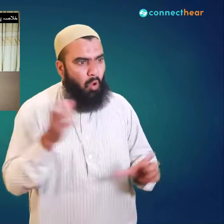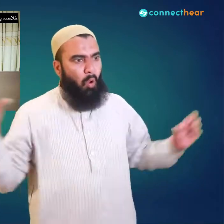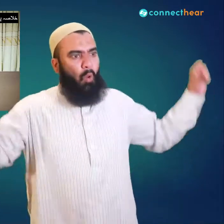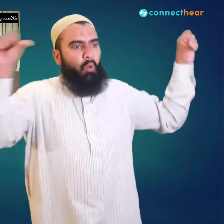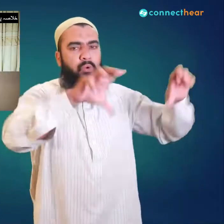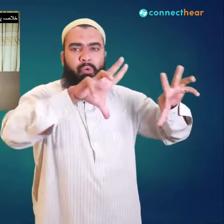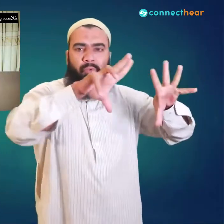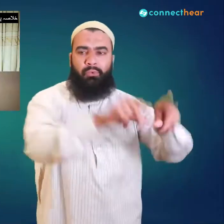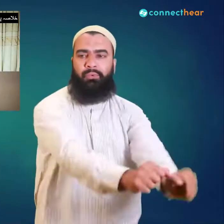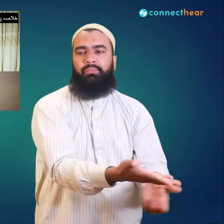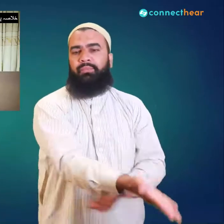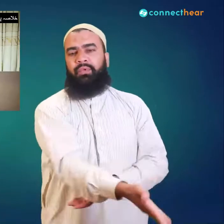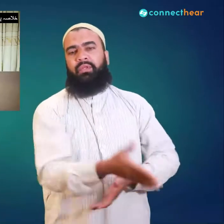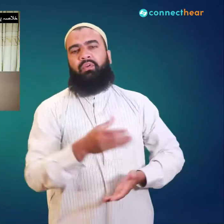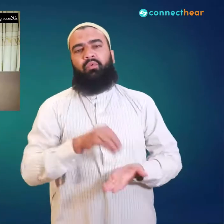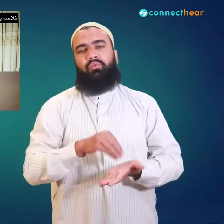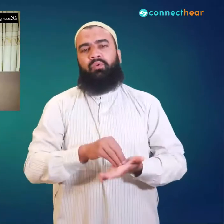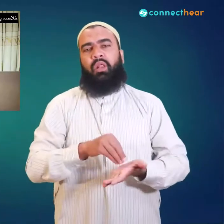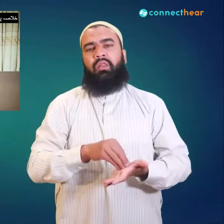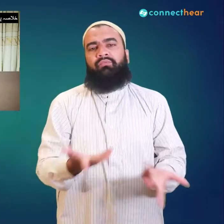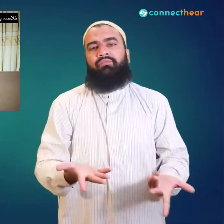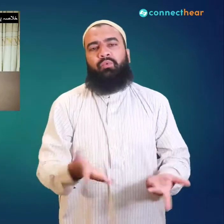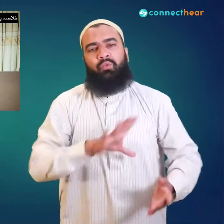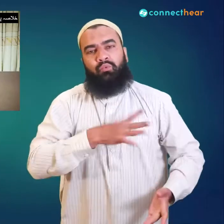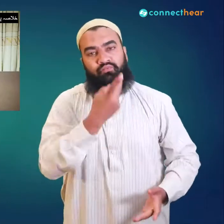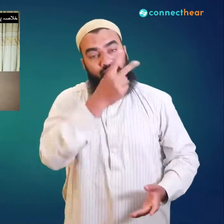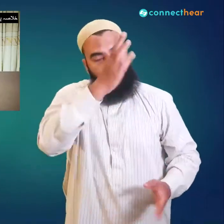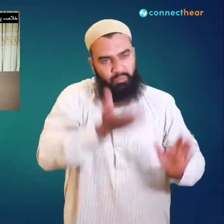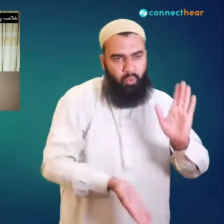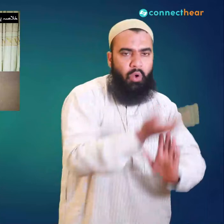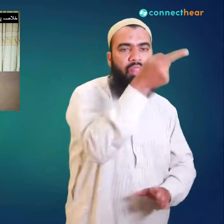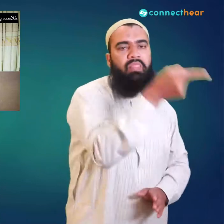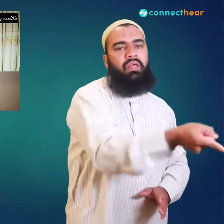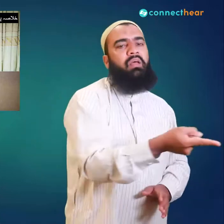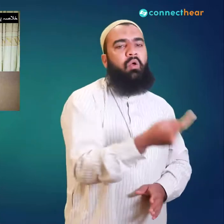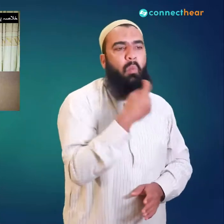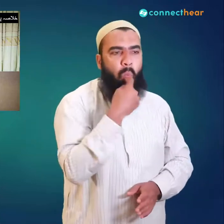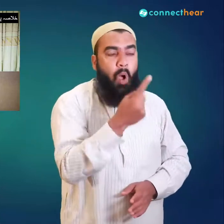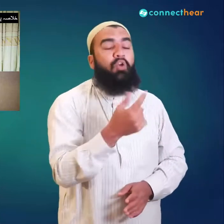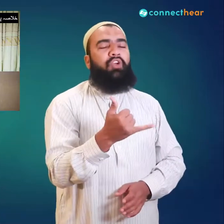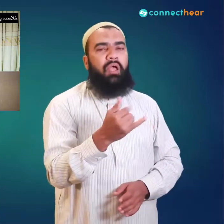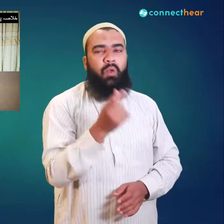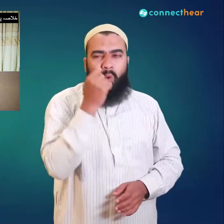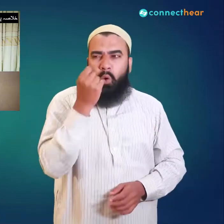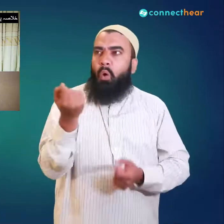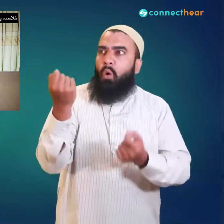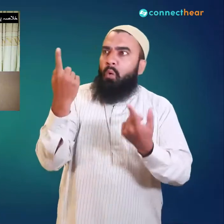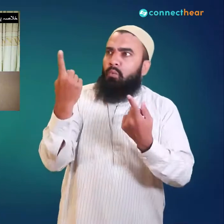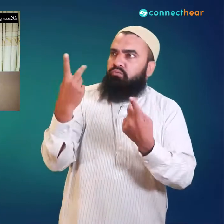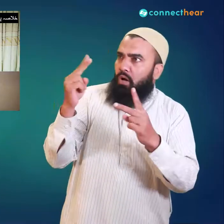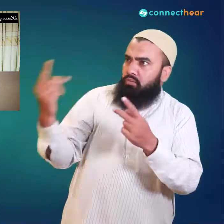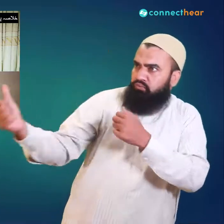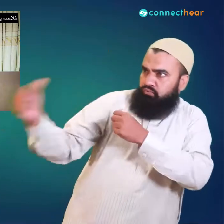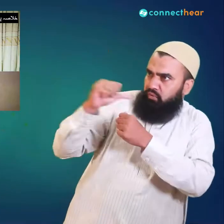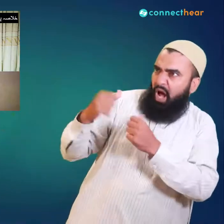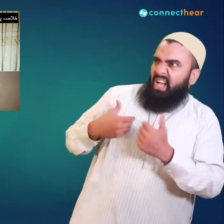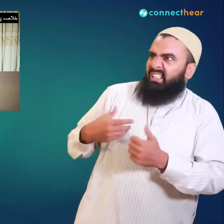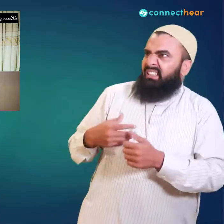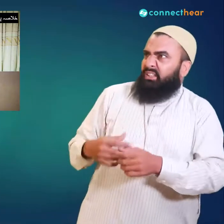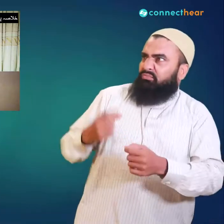وَاصْبِرُوا، ایسے حالات اگر پیدا ہو جائیں تو ان پر صبر کرو اور کوئی رد عمل کا اظہار نہ